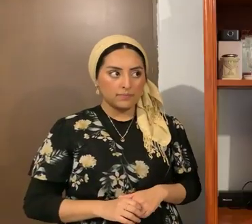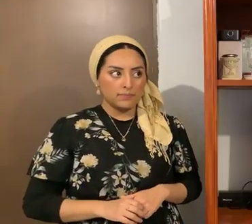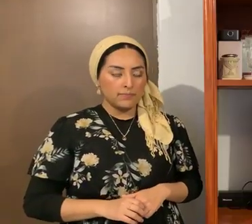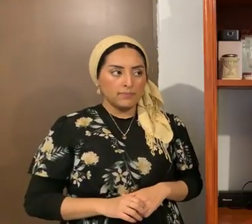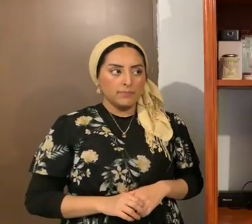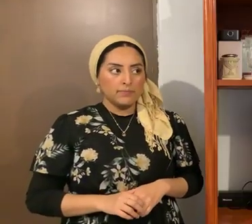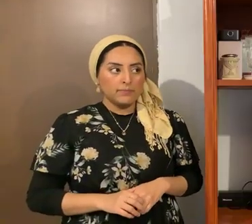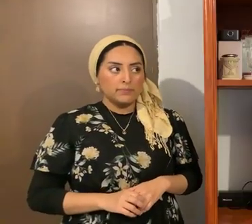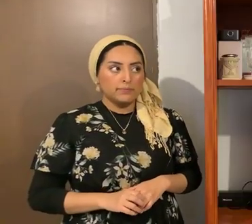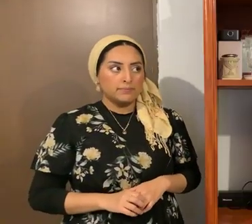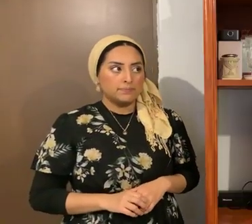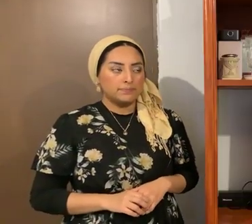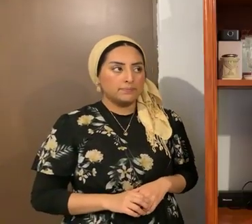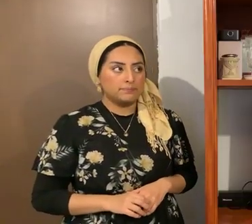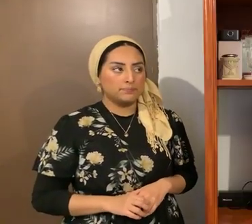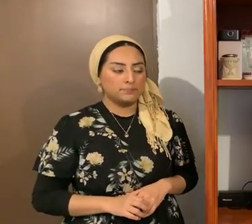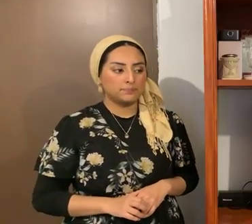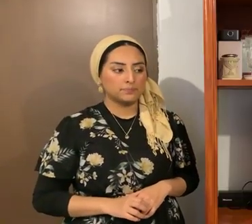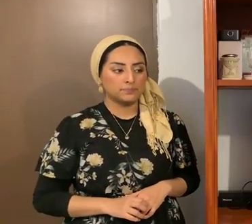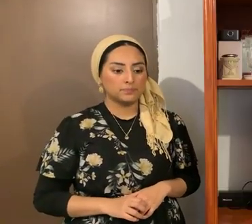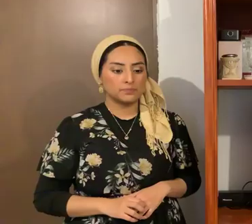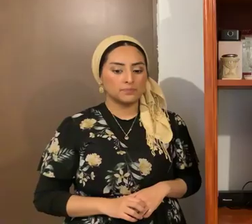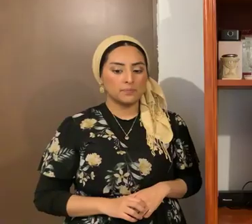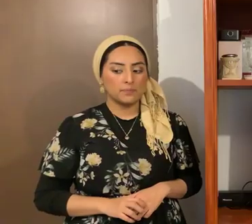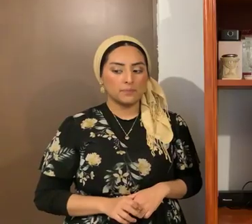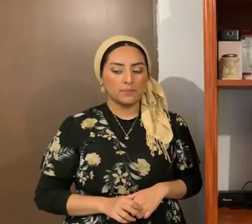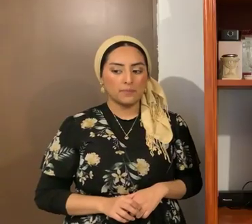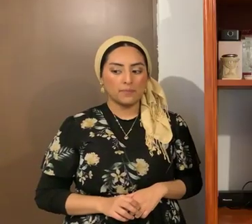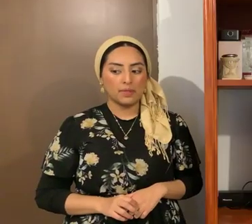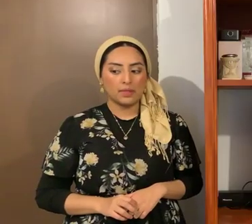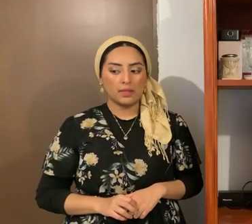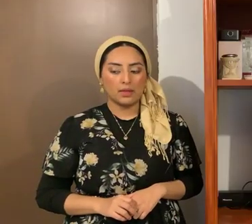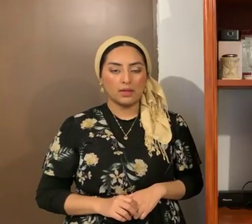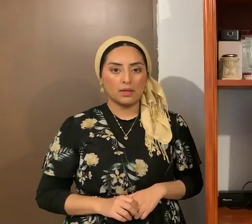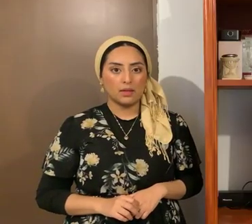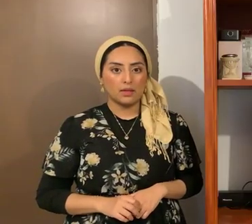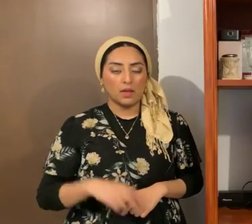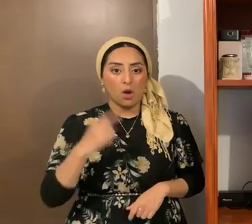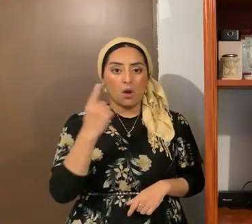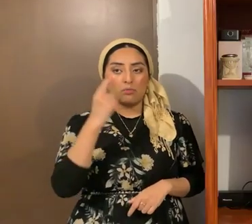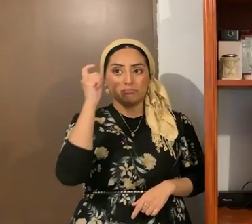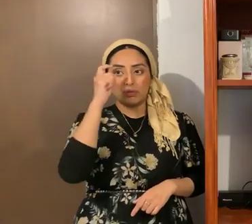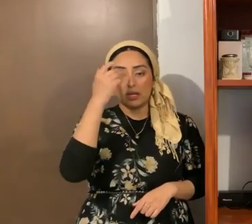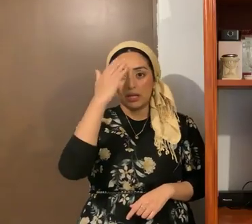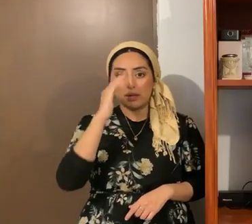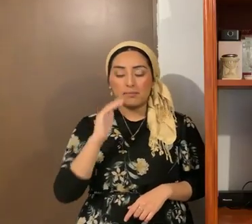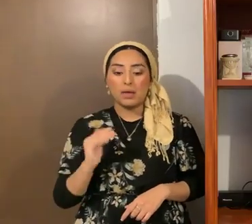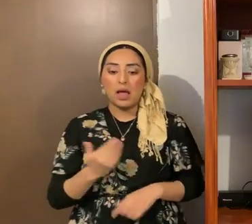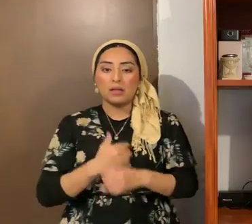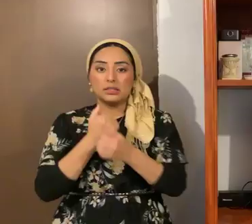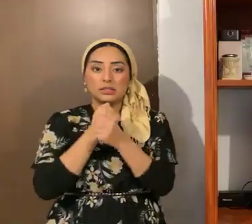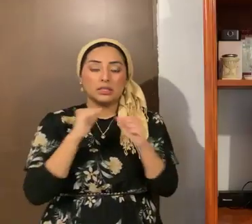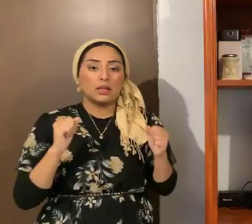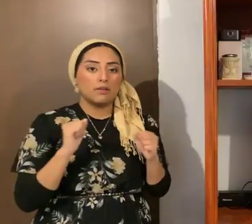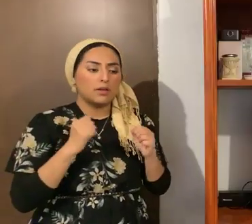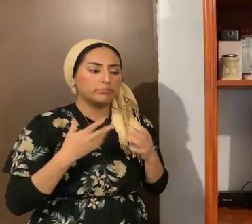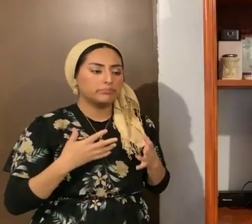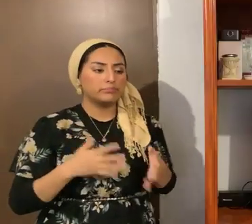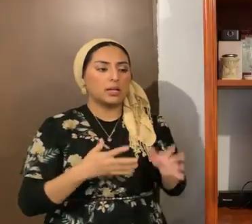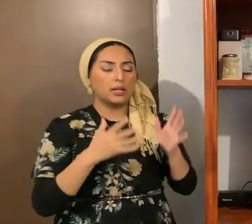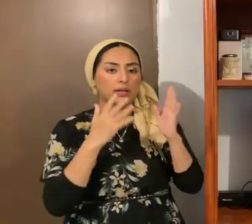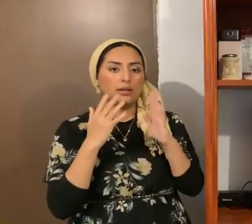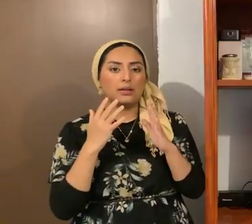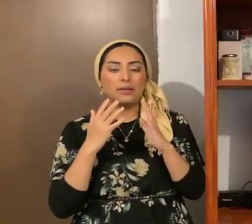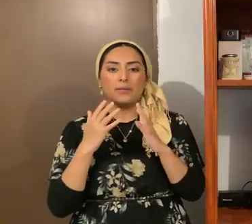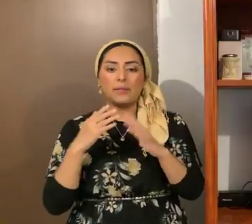25 de Judas, ¿lo tienen? Saquen, por favor. Al único y sabio Elohim, nuestro Salvador, sea esplendor y